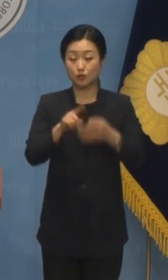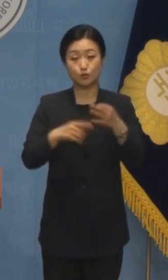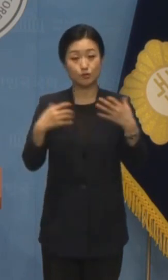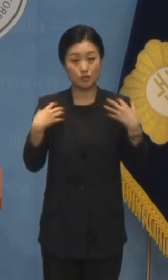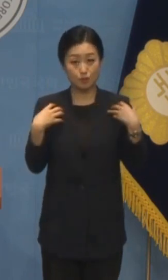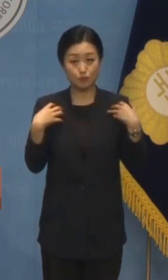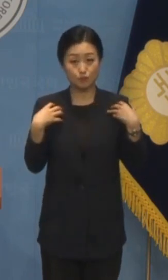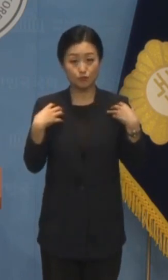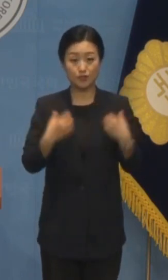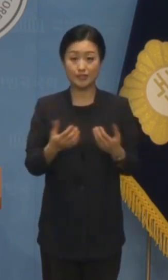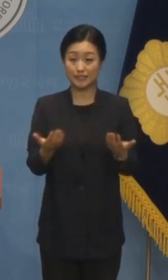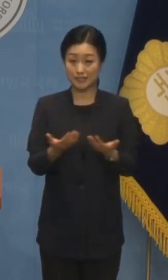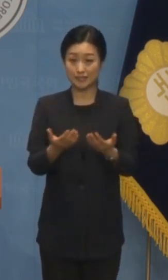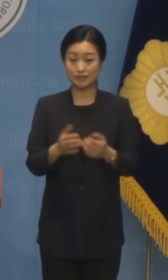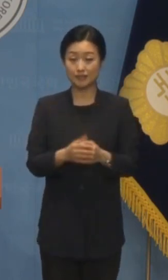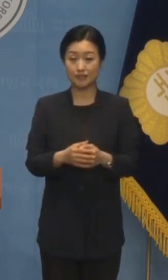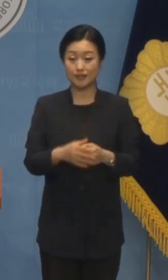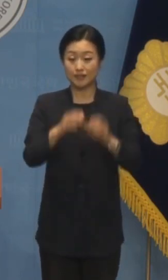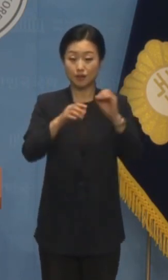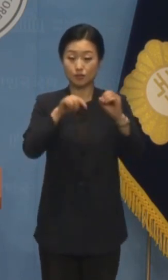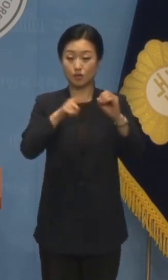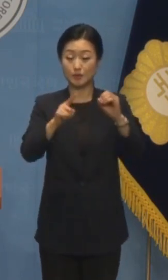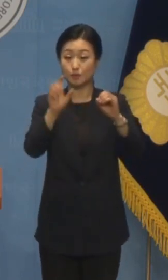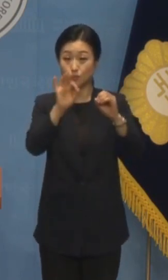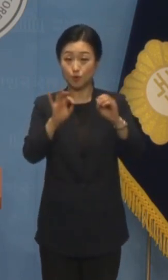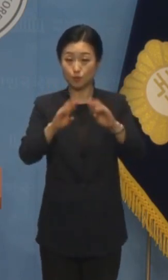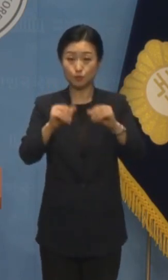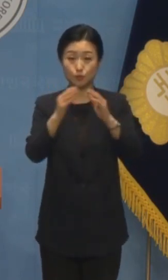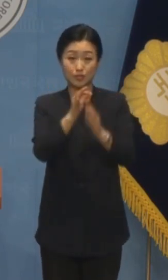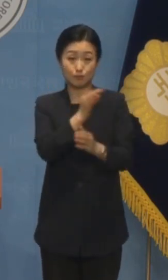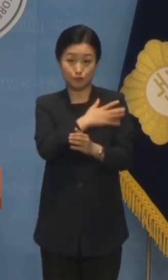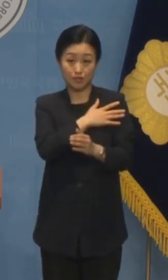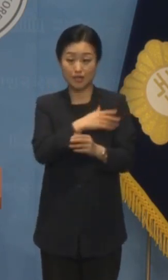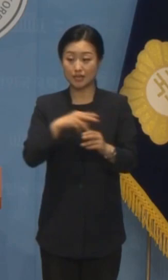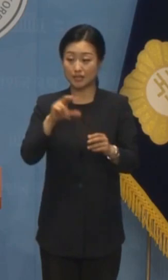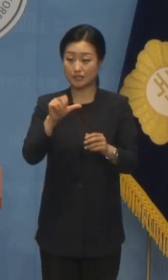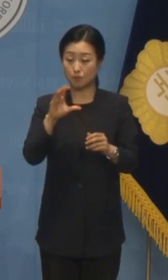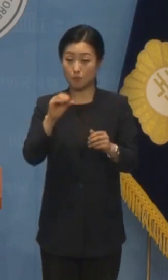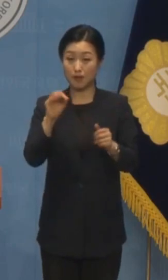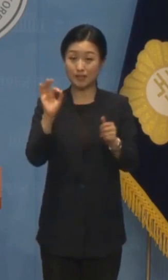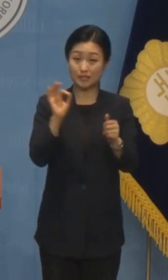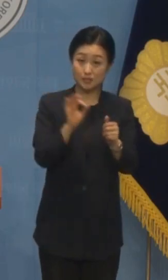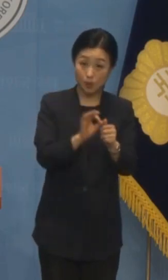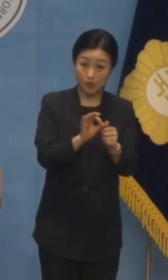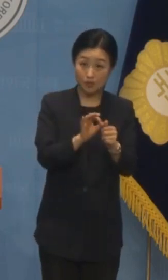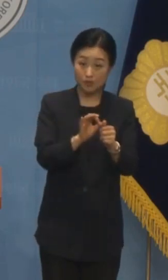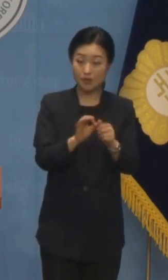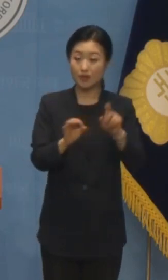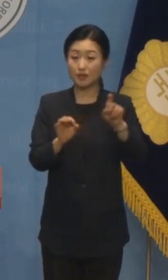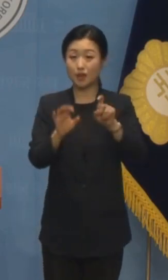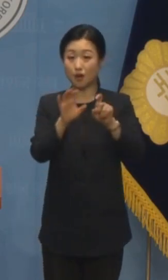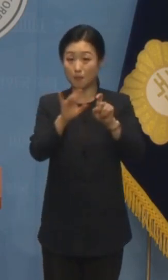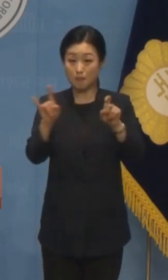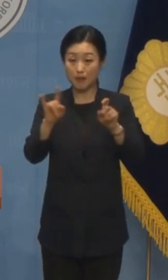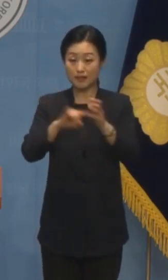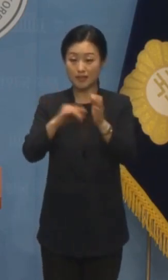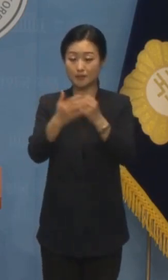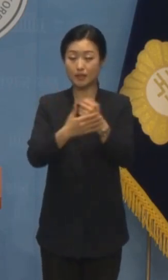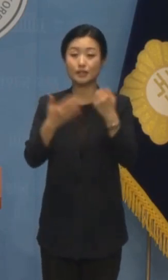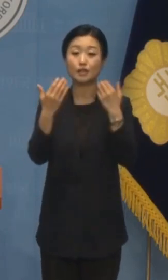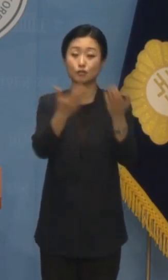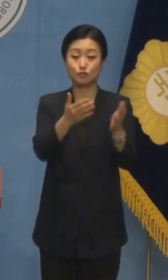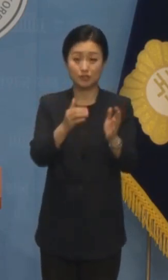정부에서 일어나는 일들은 상위 0.1% 부동산 부자들에게 25만 원의 10배에 가까운 종부세를 깎아주는